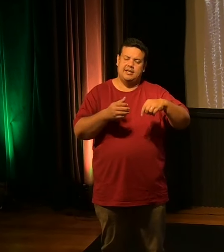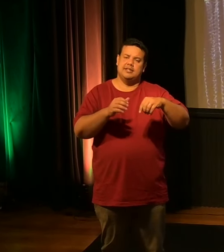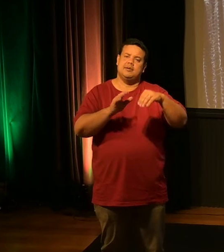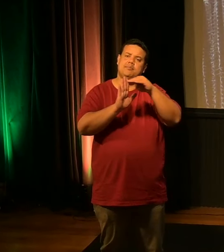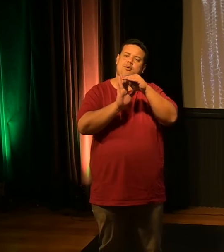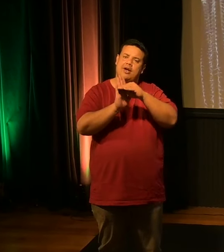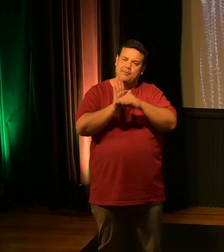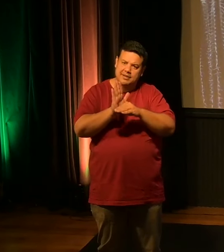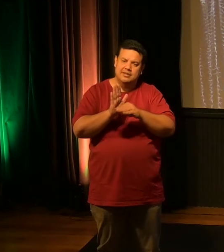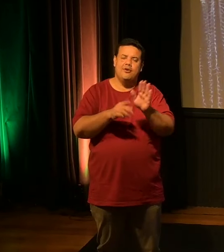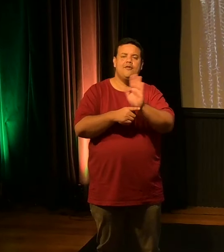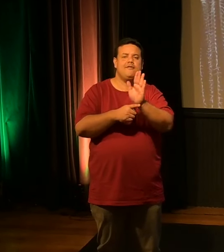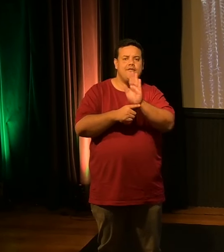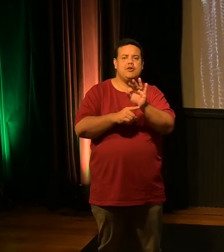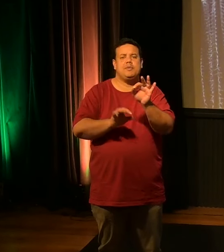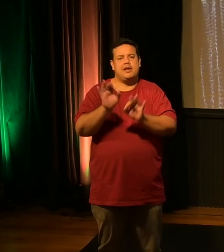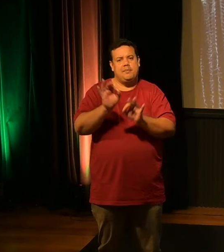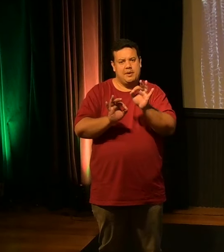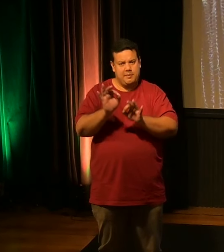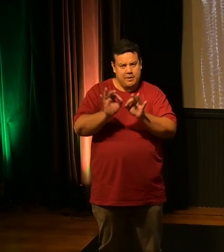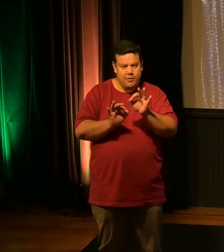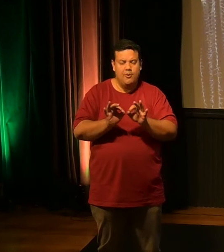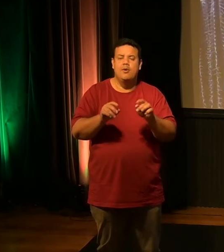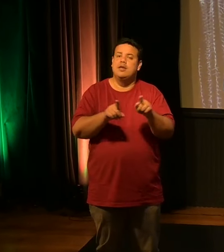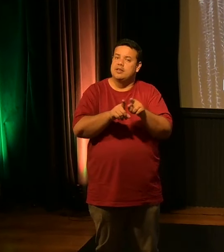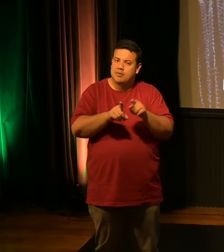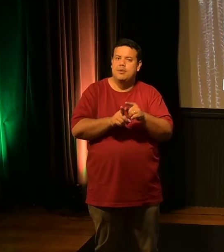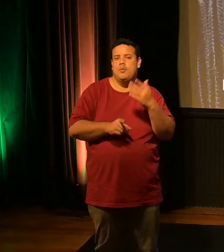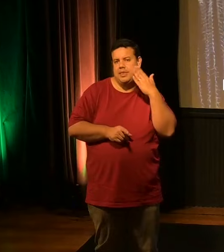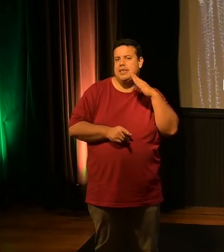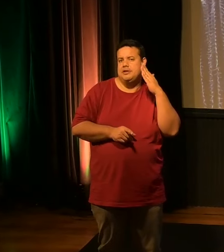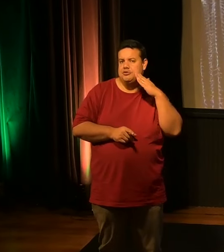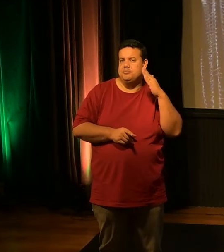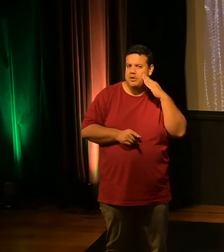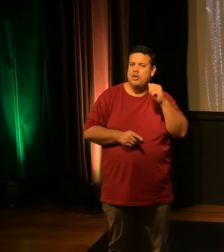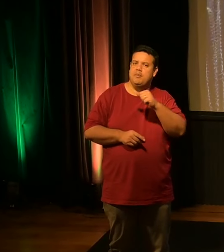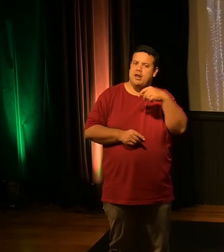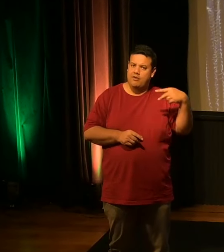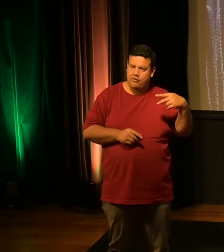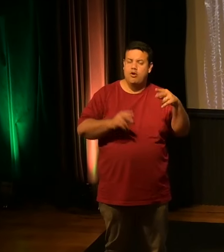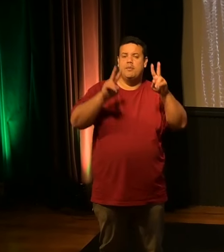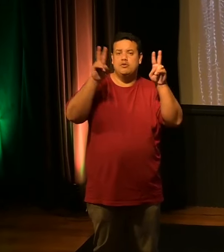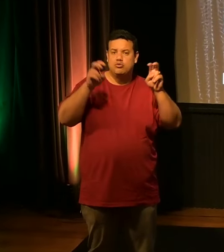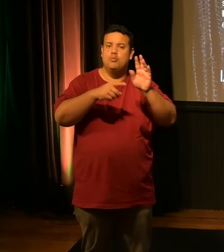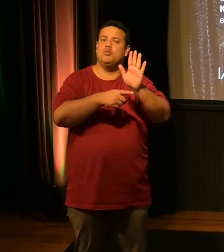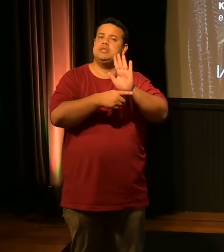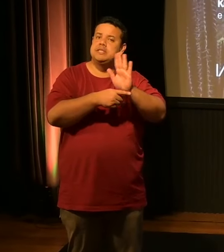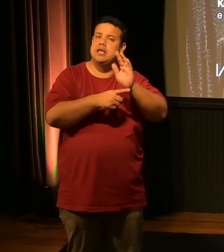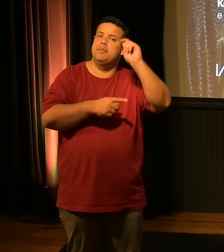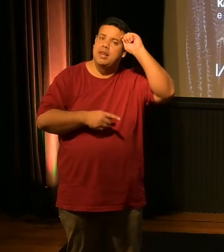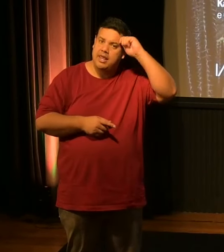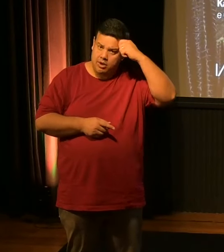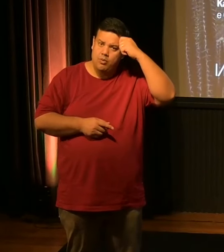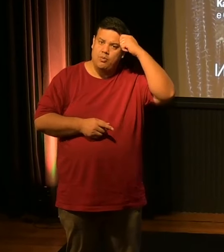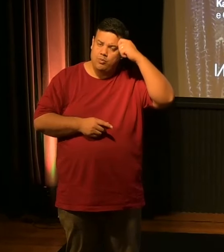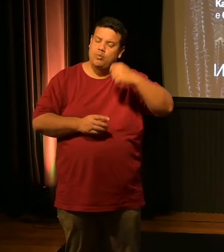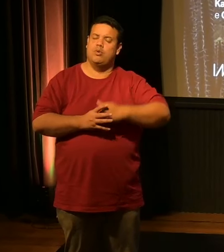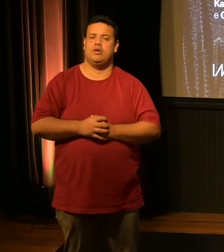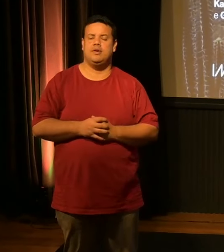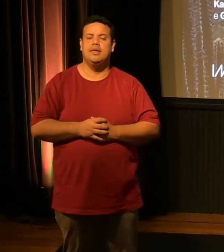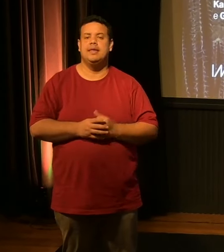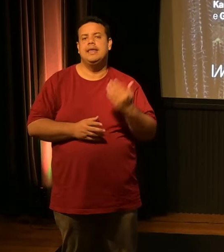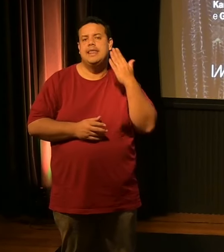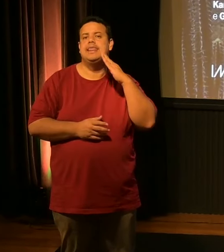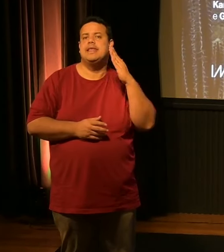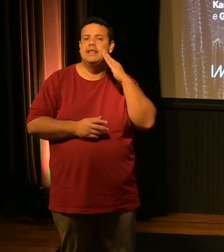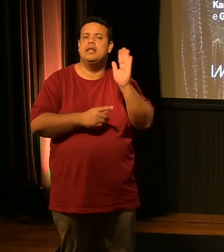de filmes que a gente fez, e um pouco também do entendimento da plataforma em relação ao cinema negro, é entender o cinema como uma coisa